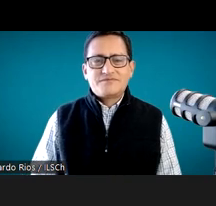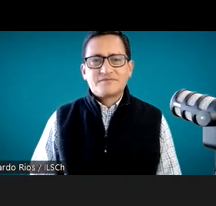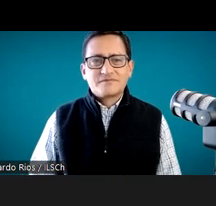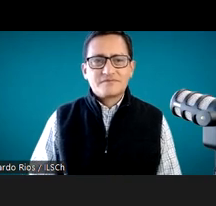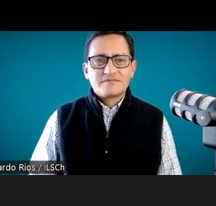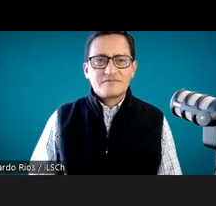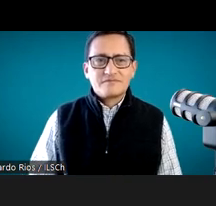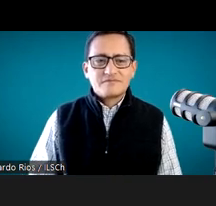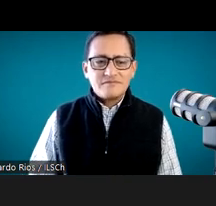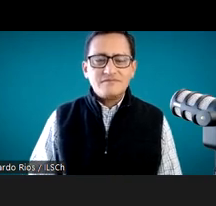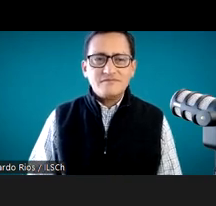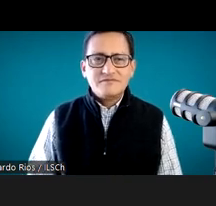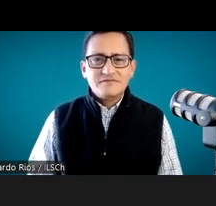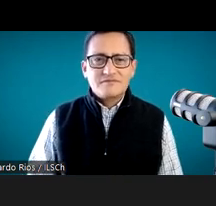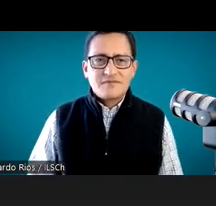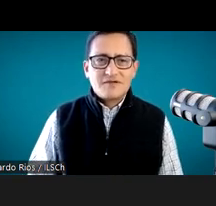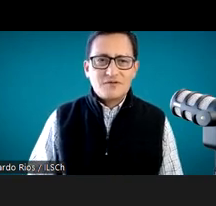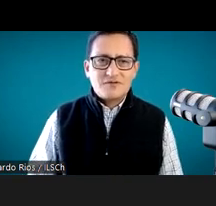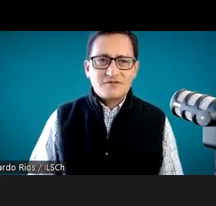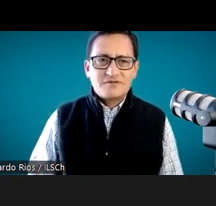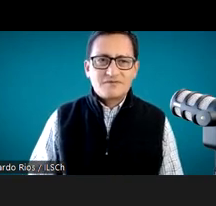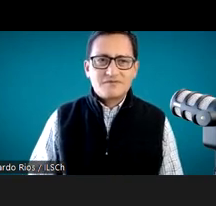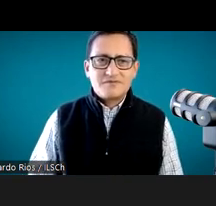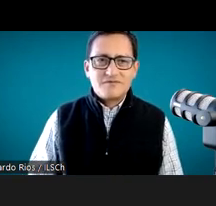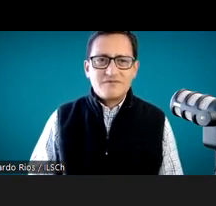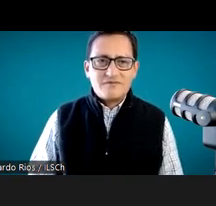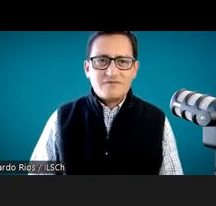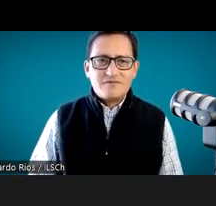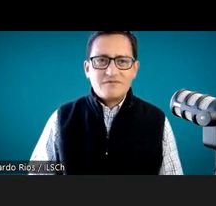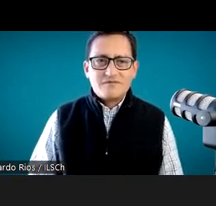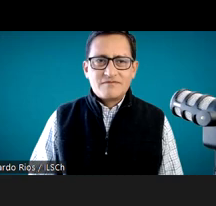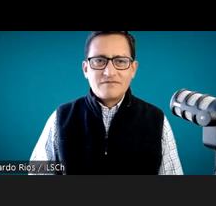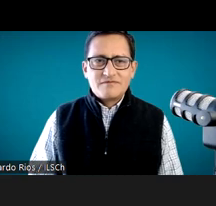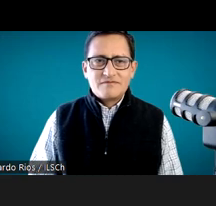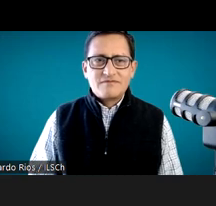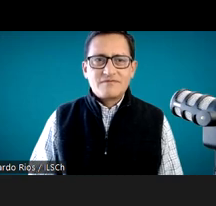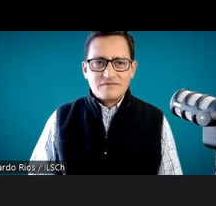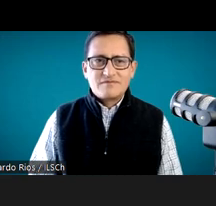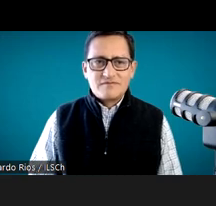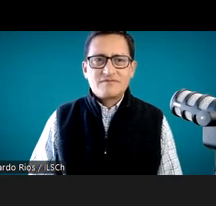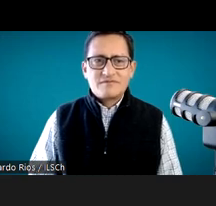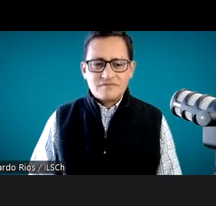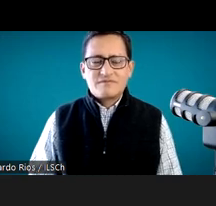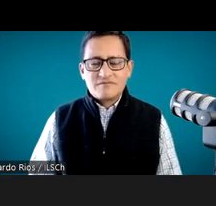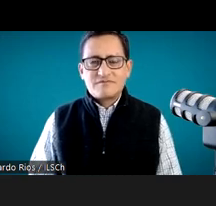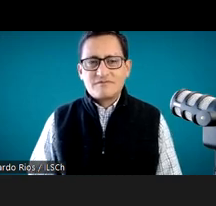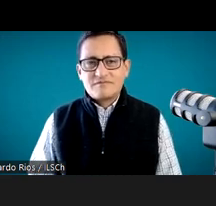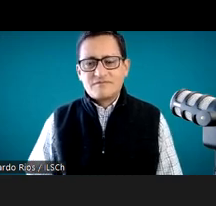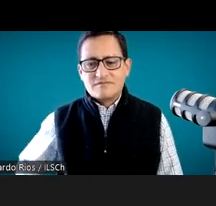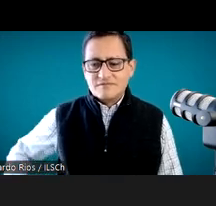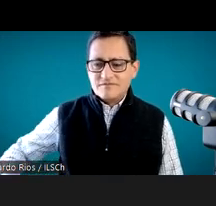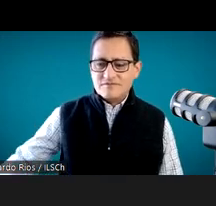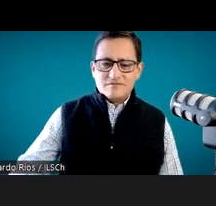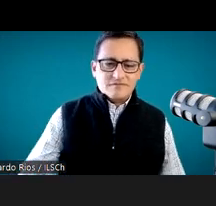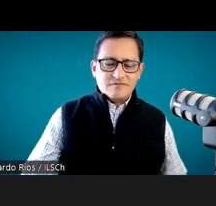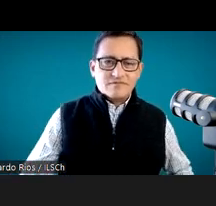van acompañados de otra persona. Entonces, igual por inclusión, considero que es importante aprender